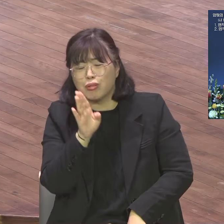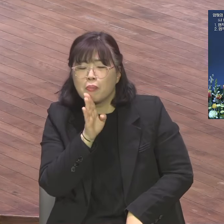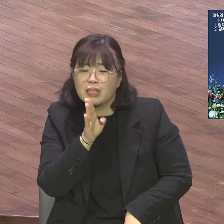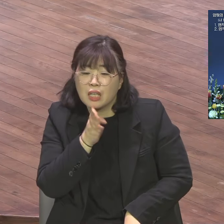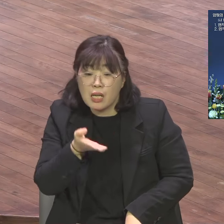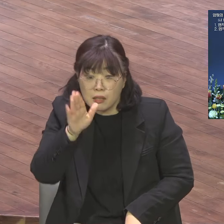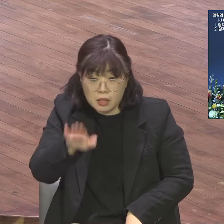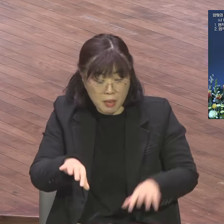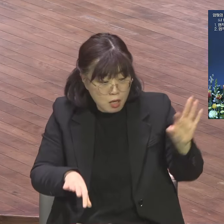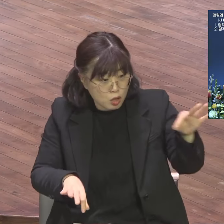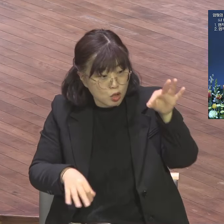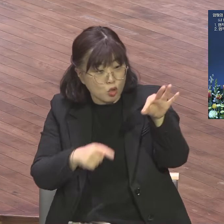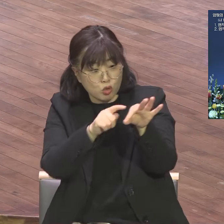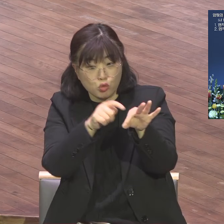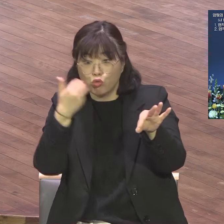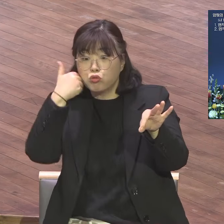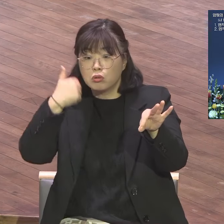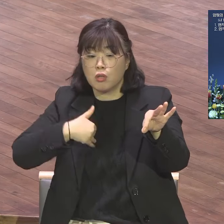돼 있어요.